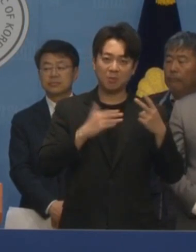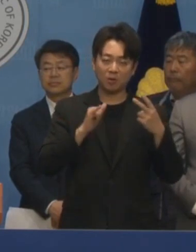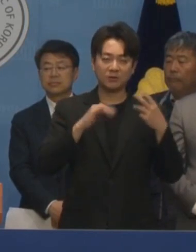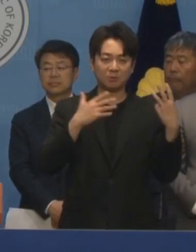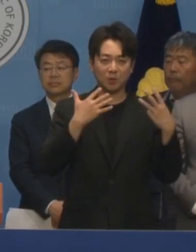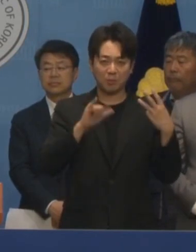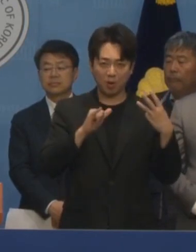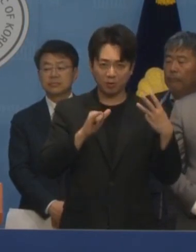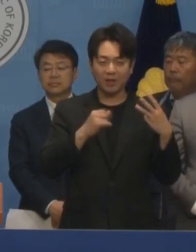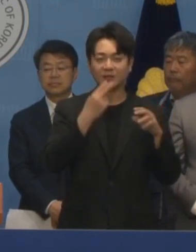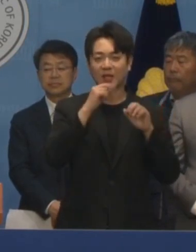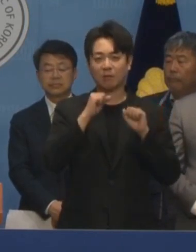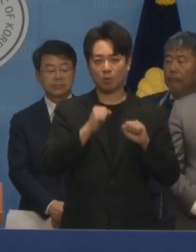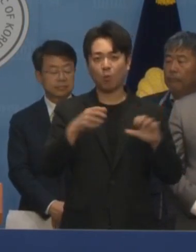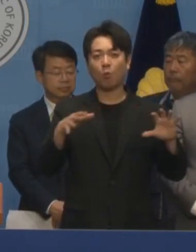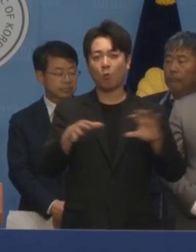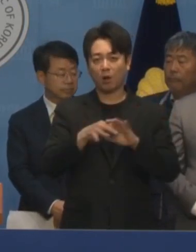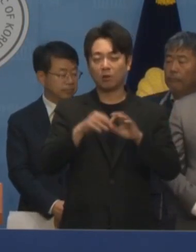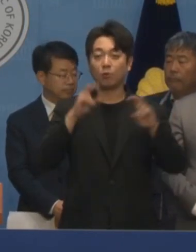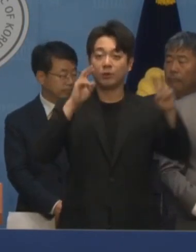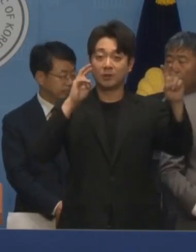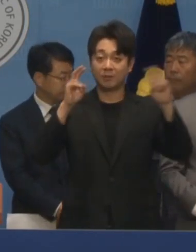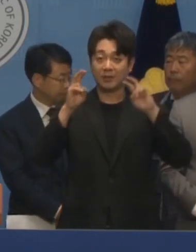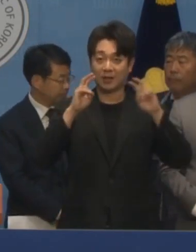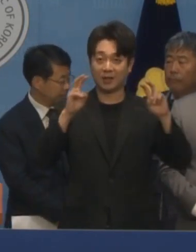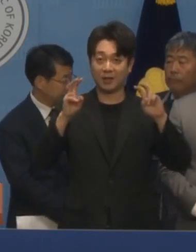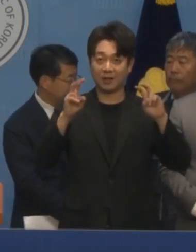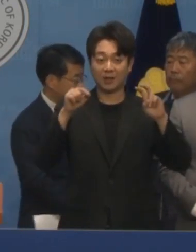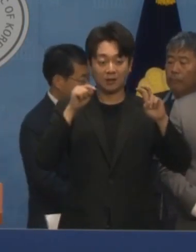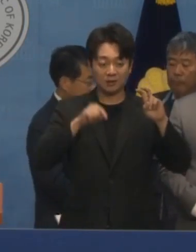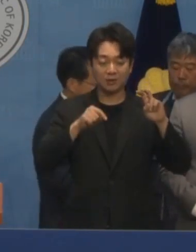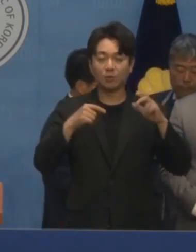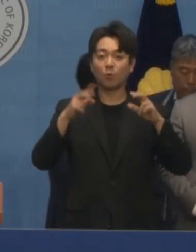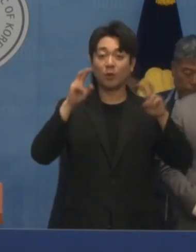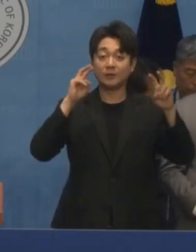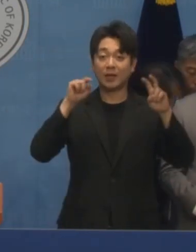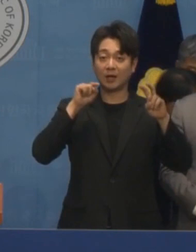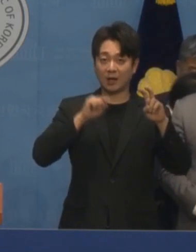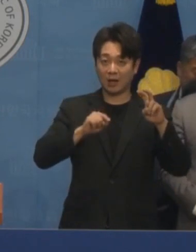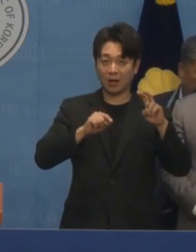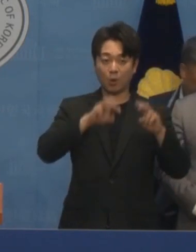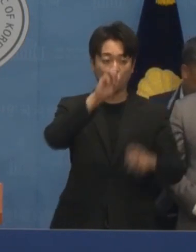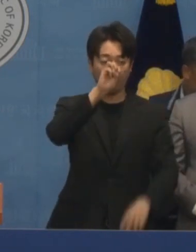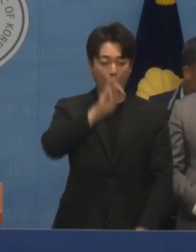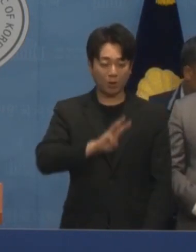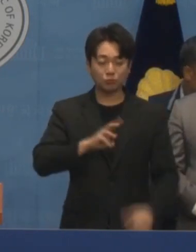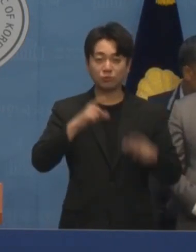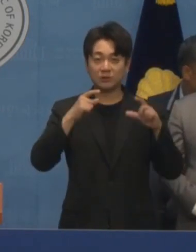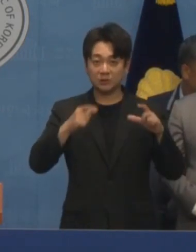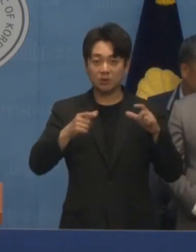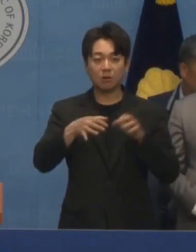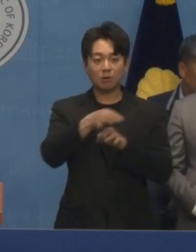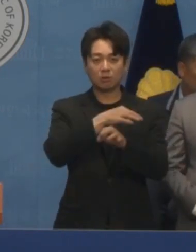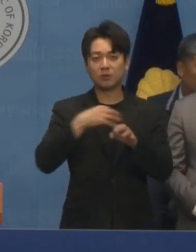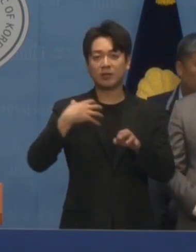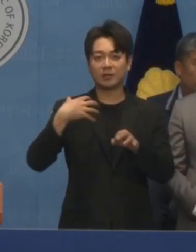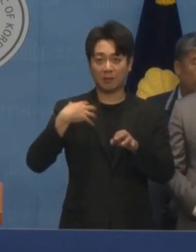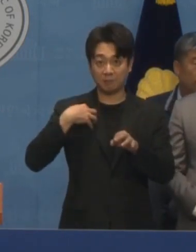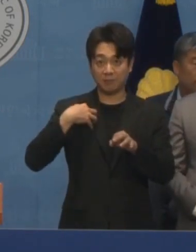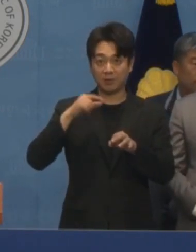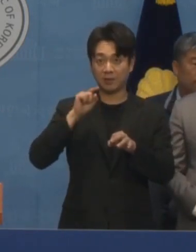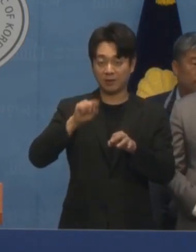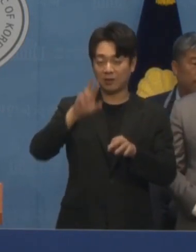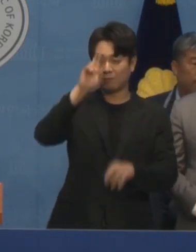기업입니다. 그런 회사가 그리고 광주 지역경제가 오너인 박용우 회장 한 사람 때문에 위기에